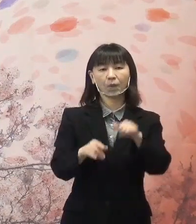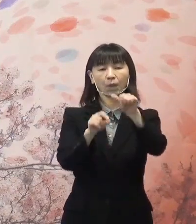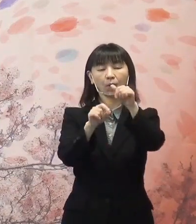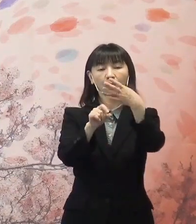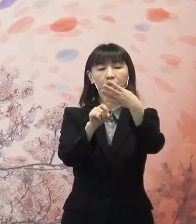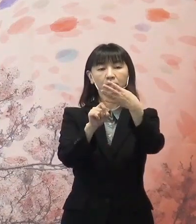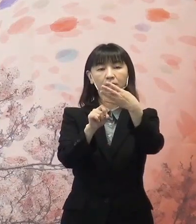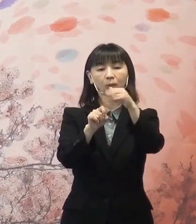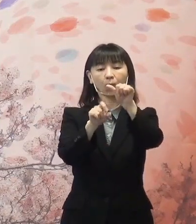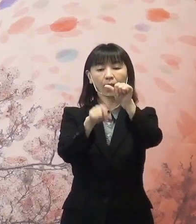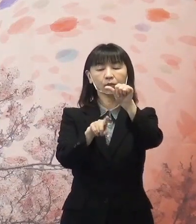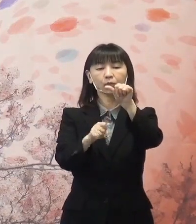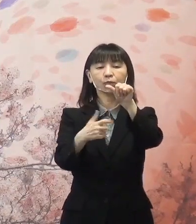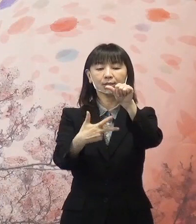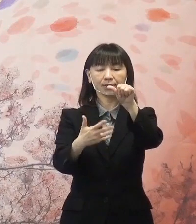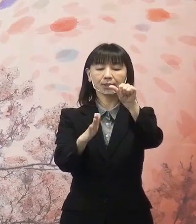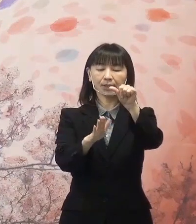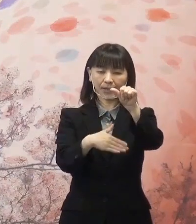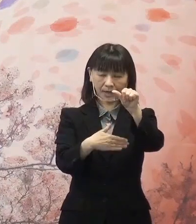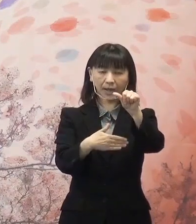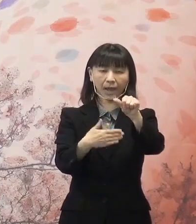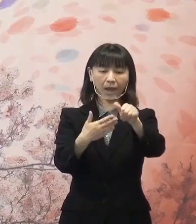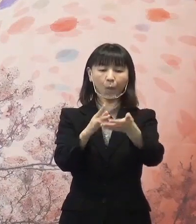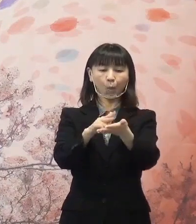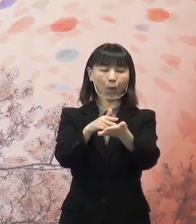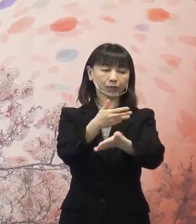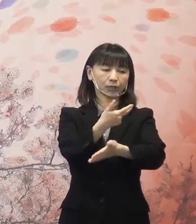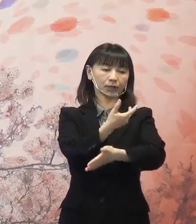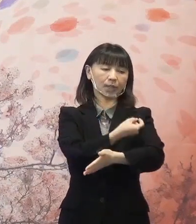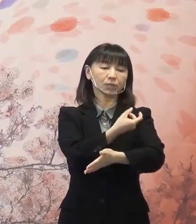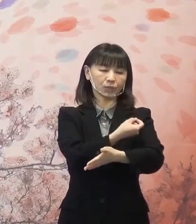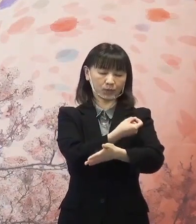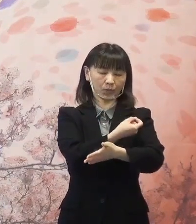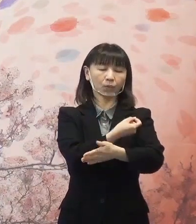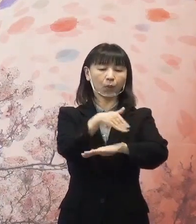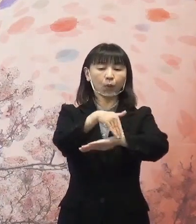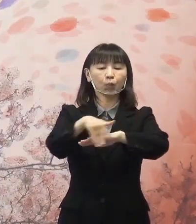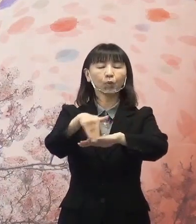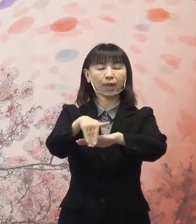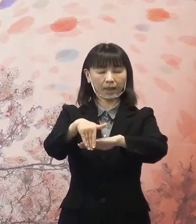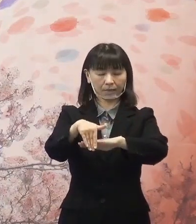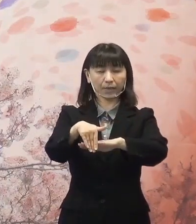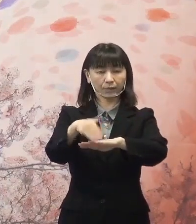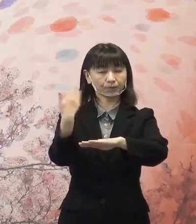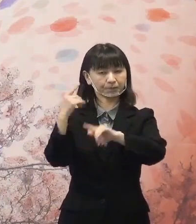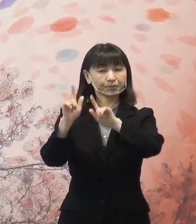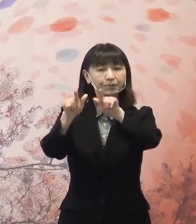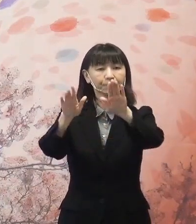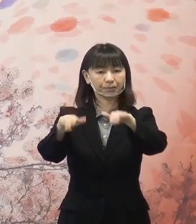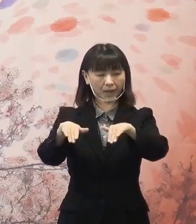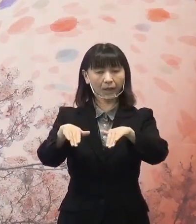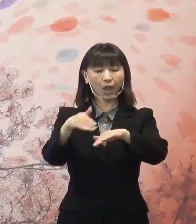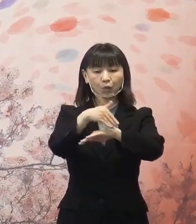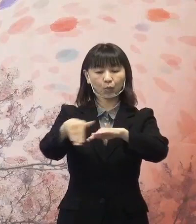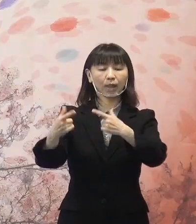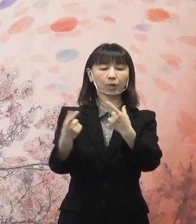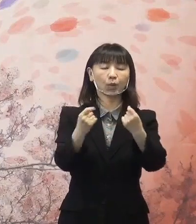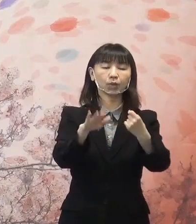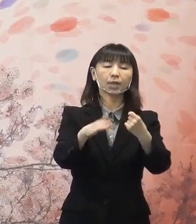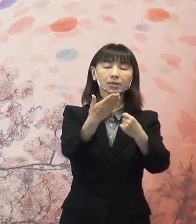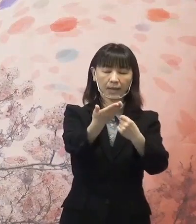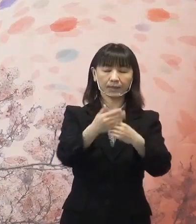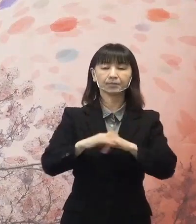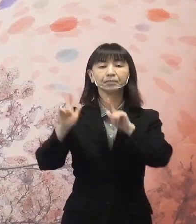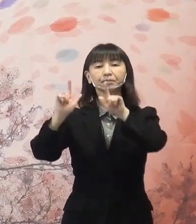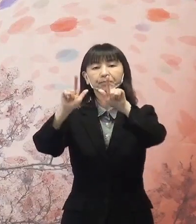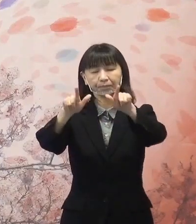日からワクチン接種を行う予定だという話でしたが、これは予定通り行うということでどうですか。 5